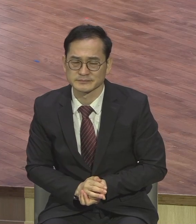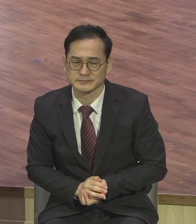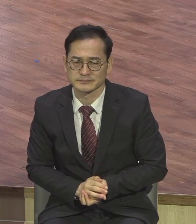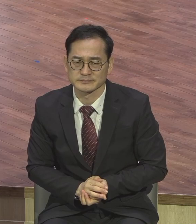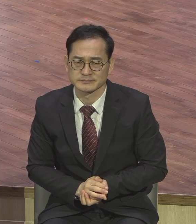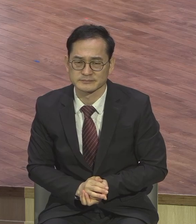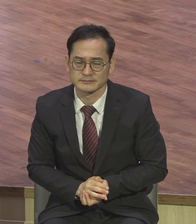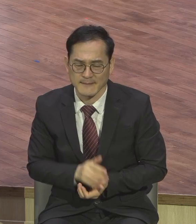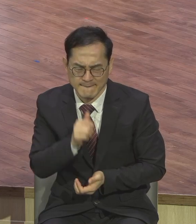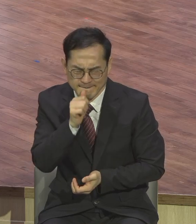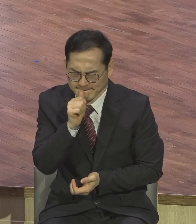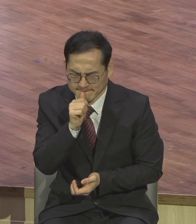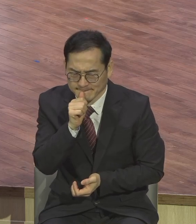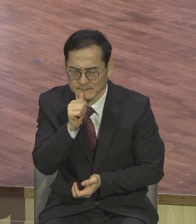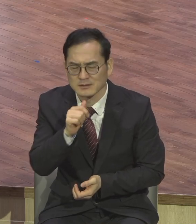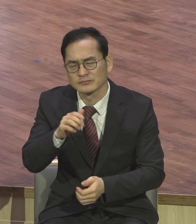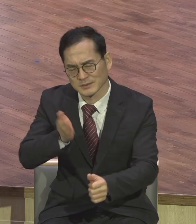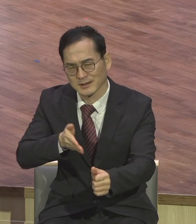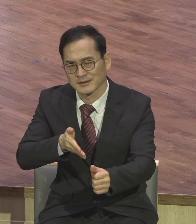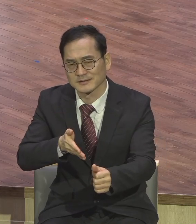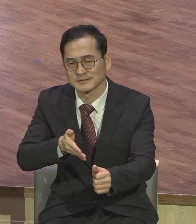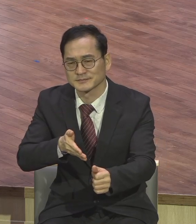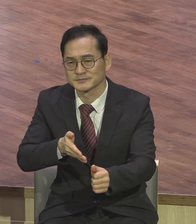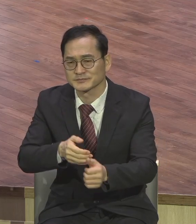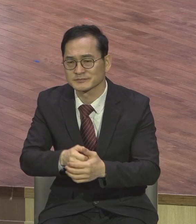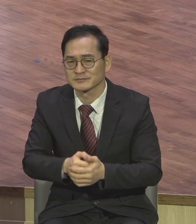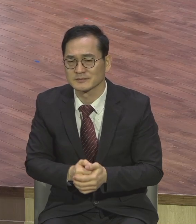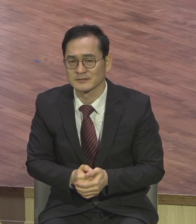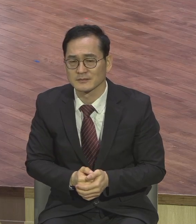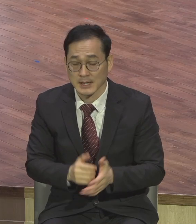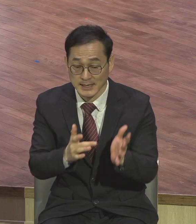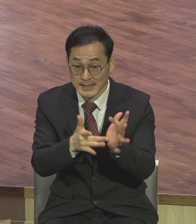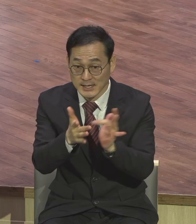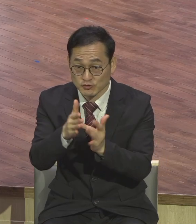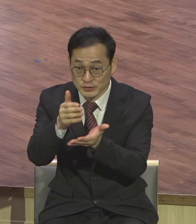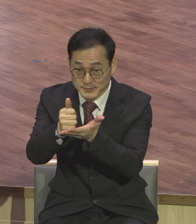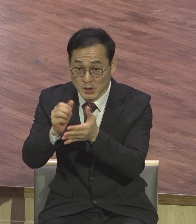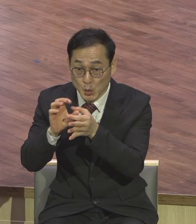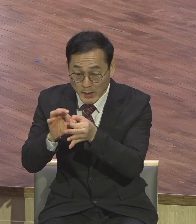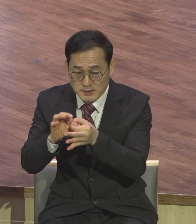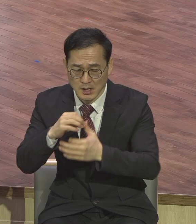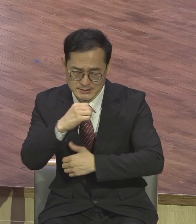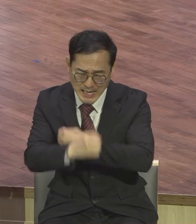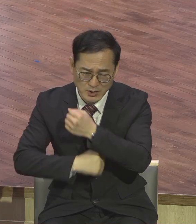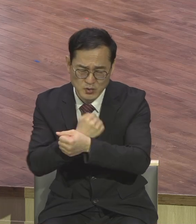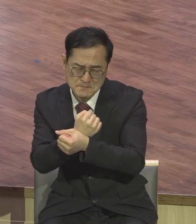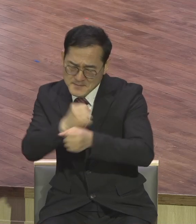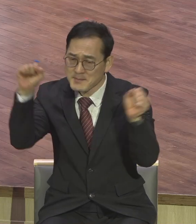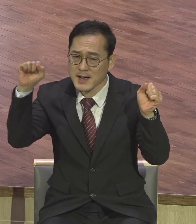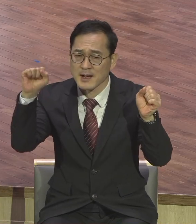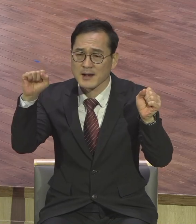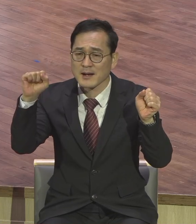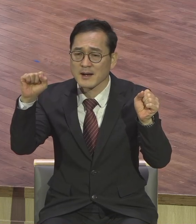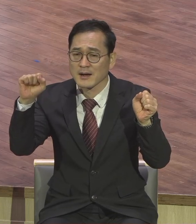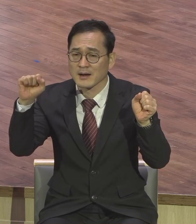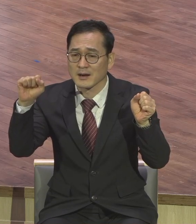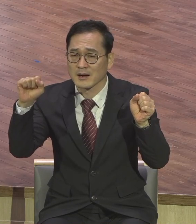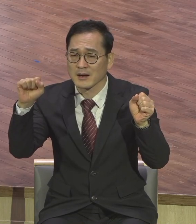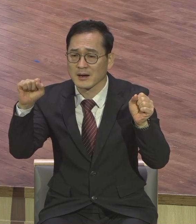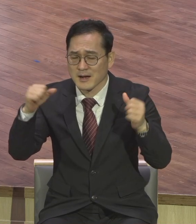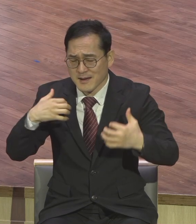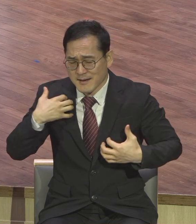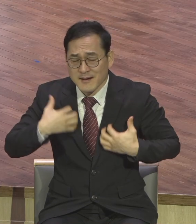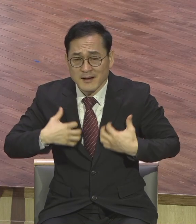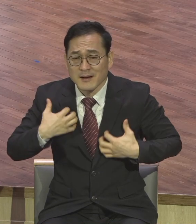이 말은요, 예수 그리스도를 통해서 주어진 참 자유의 축복을